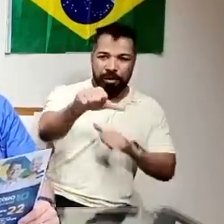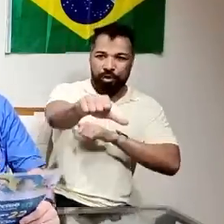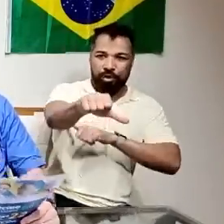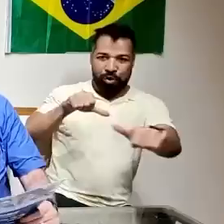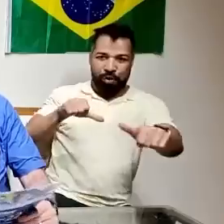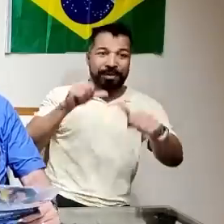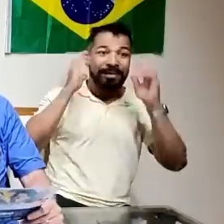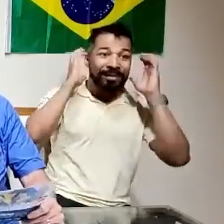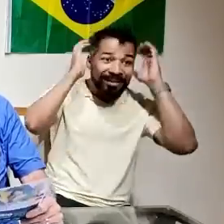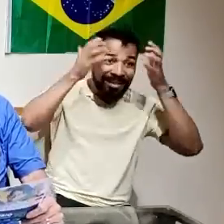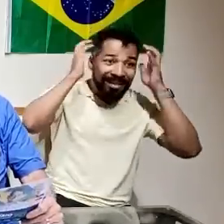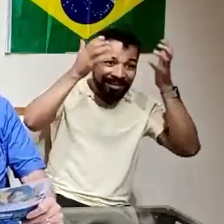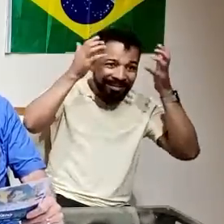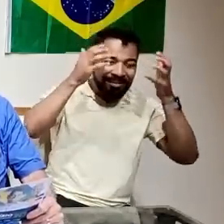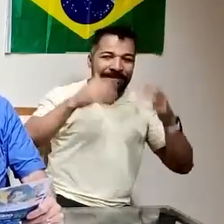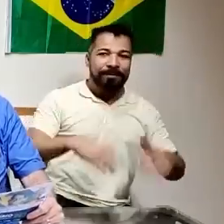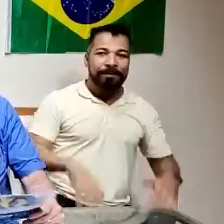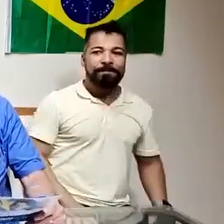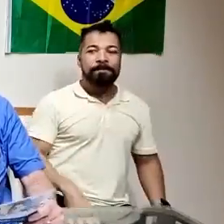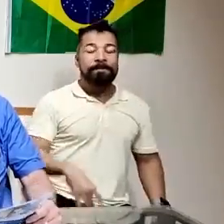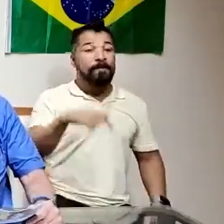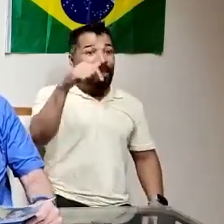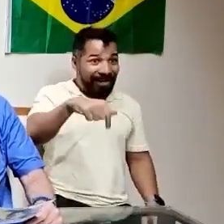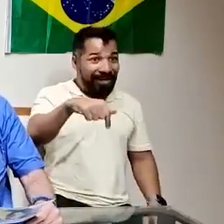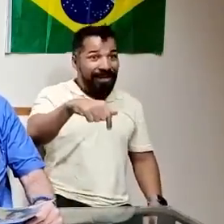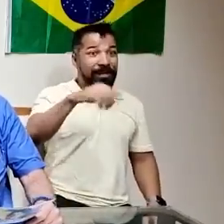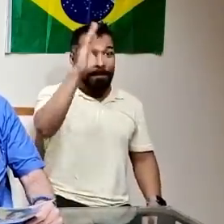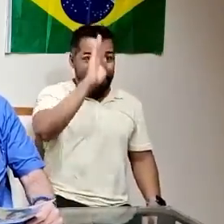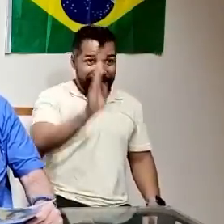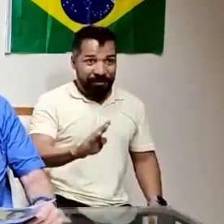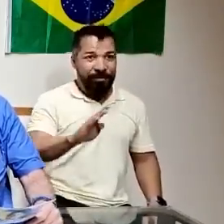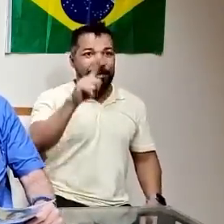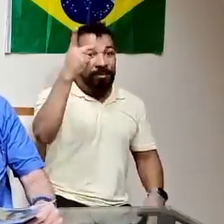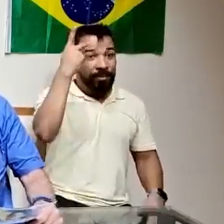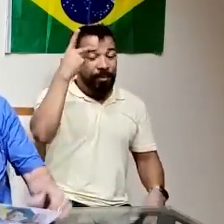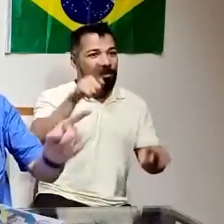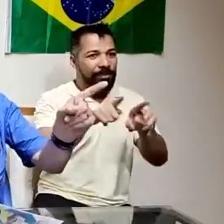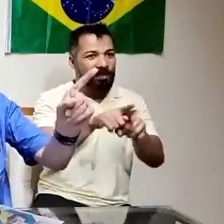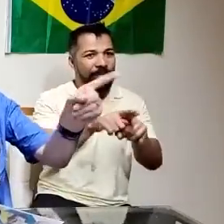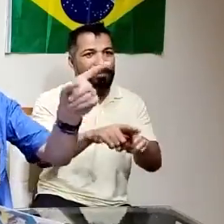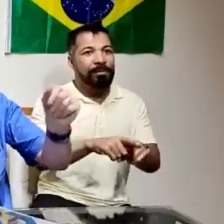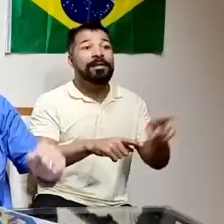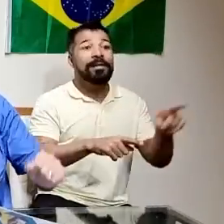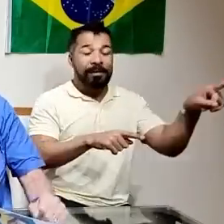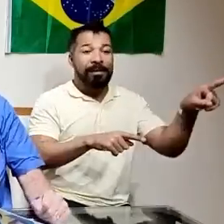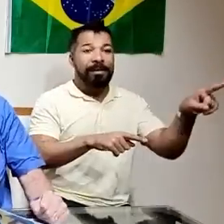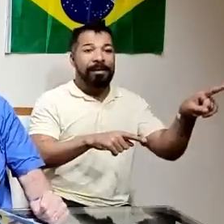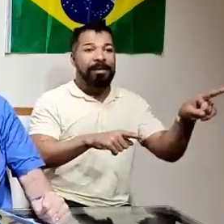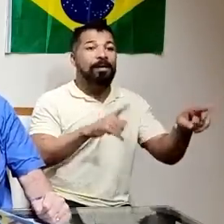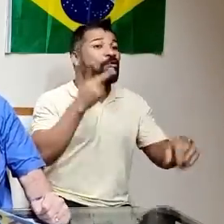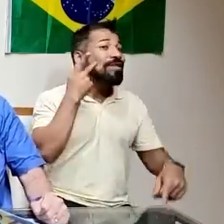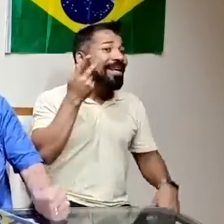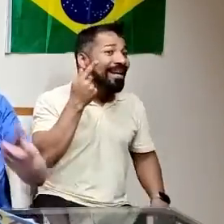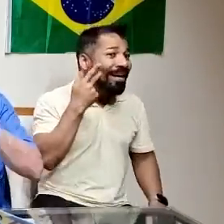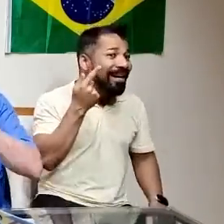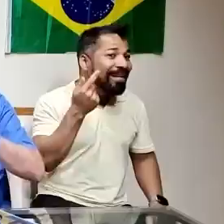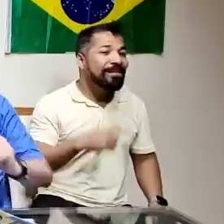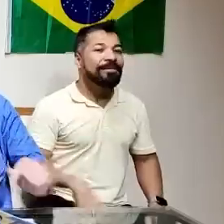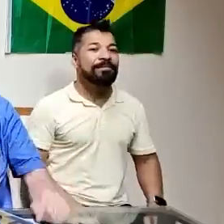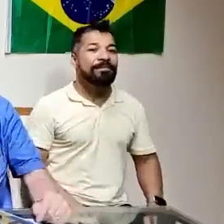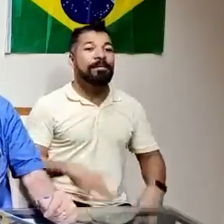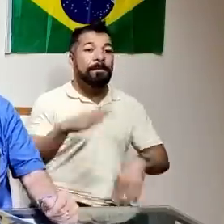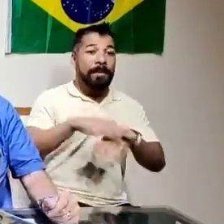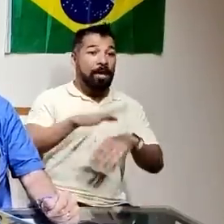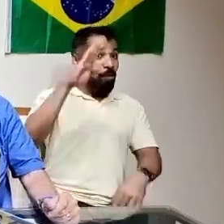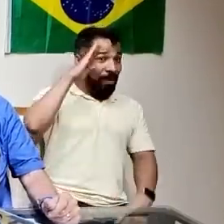embora. Vamos trazer aqui o nosso astronauta aqui. Um capitão aqui no Brasil, um capitão lá em São Paulo. Um capitão também lá no Ceará. Capitão do Ceará. Mais